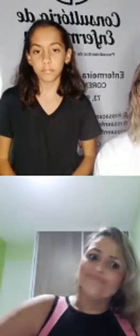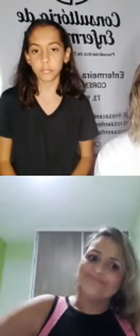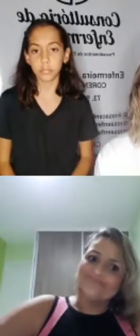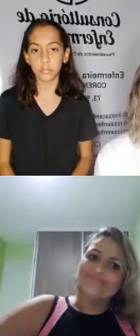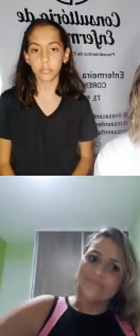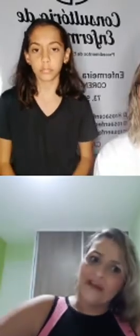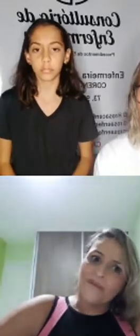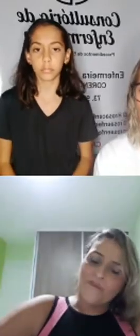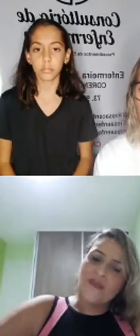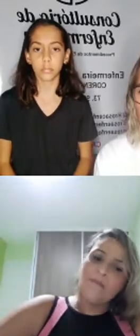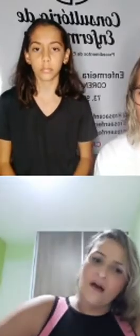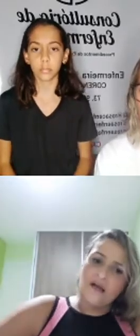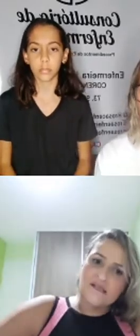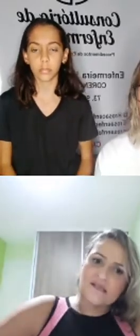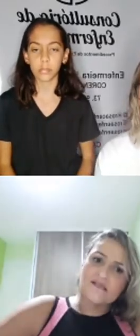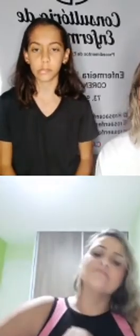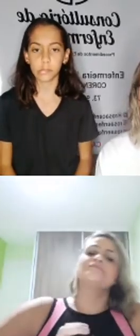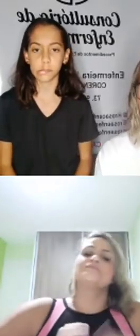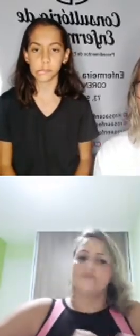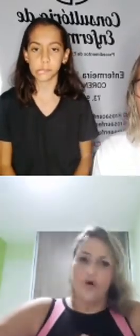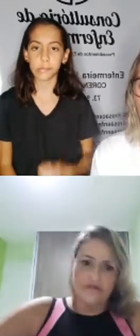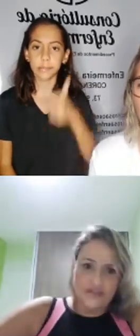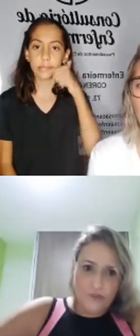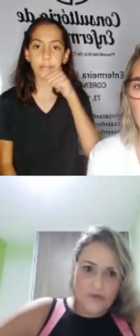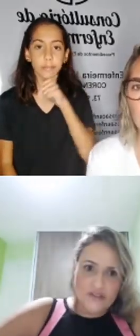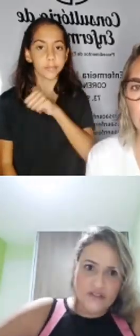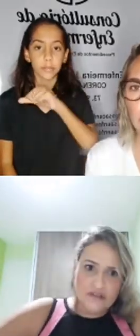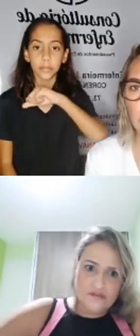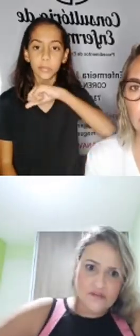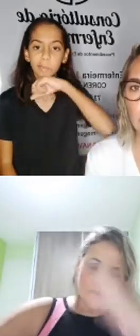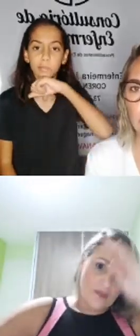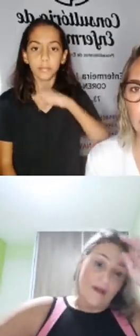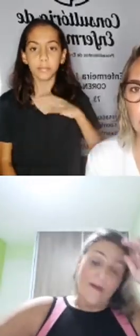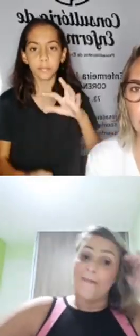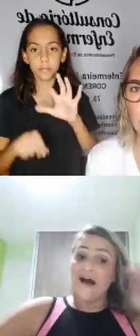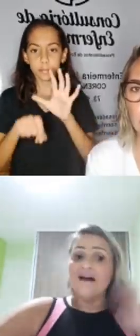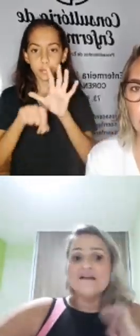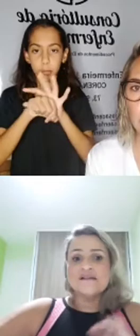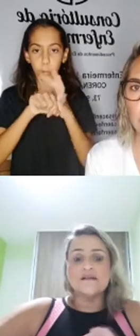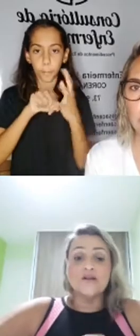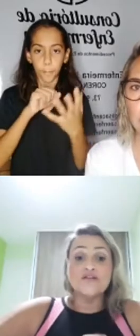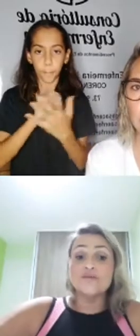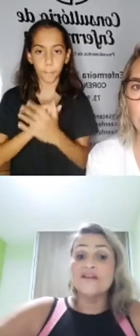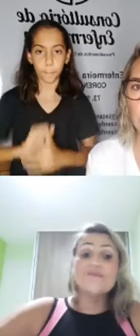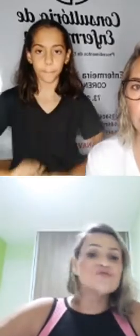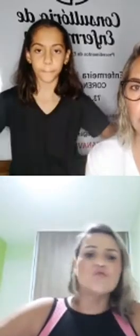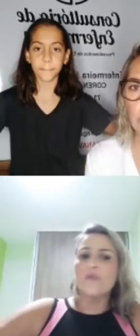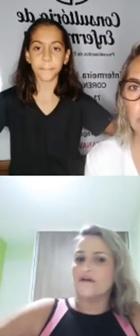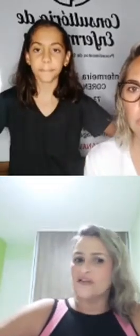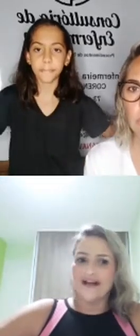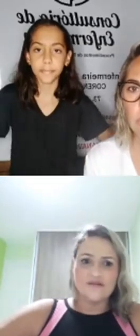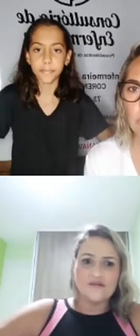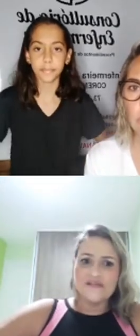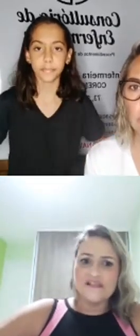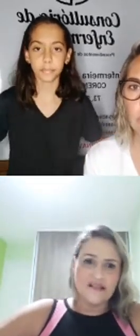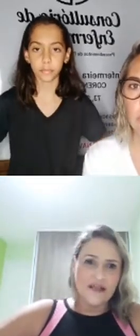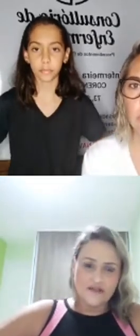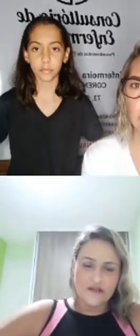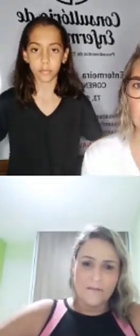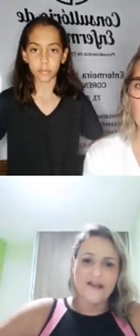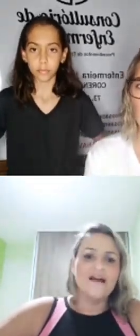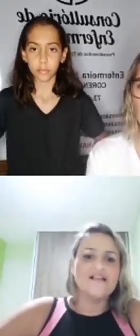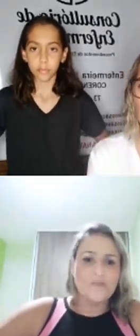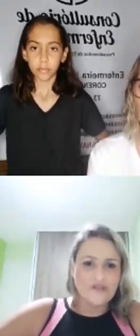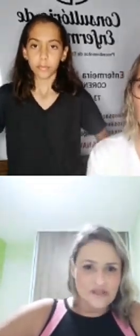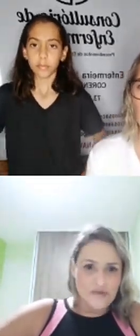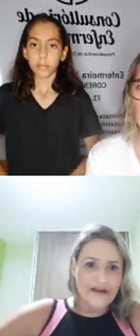fetal, né? Em mães Covid positivos. Mas nós não temos um número de casos suficiente